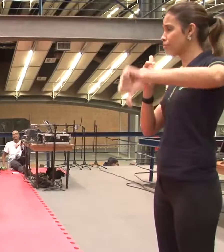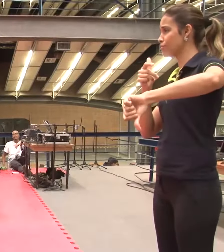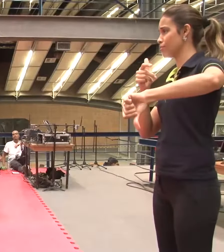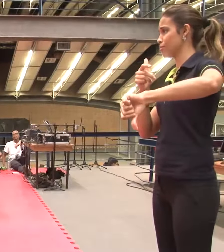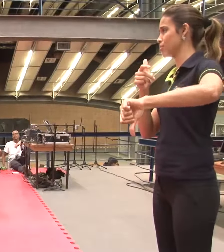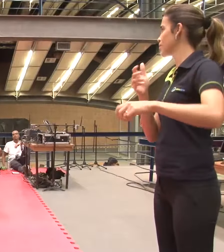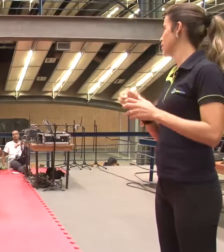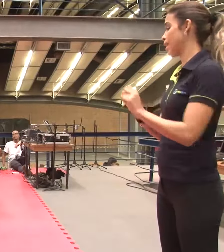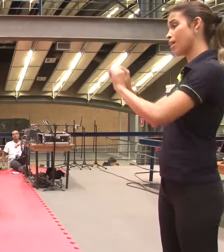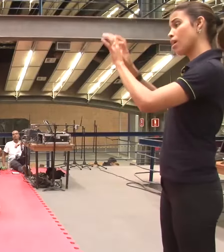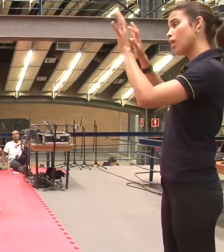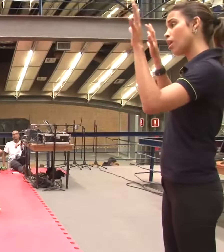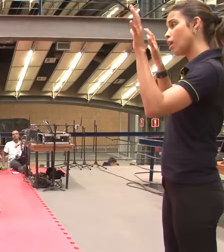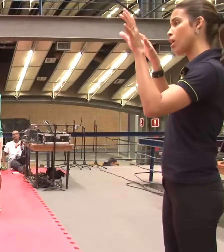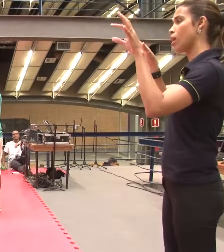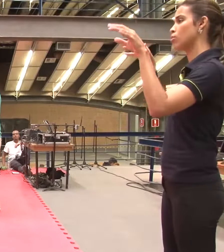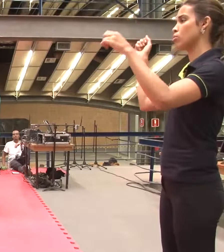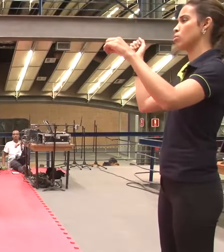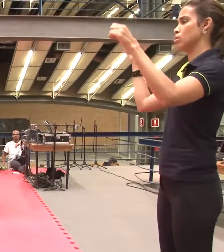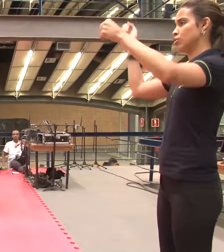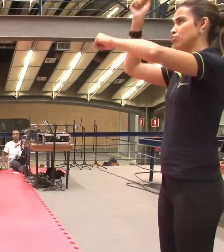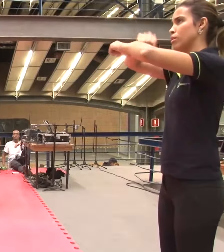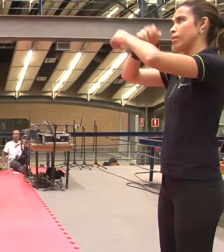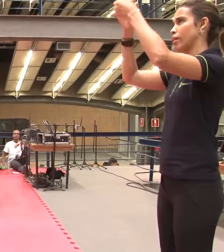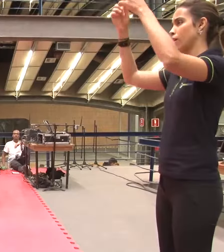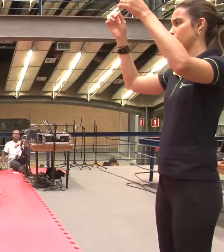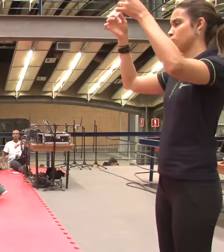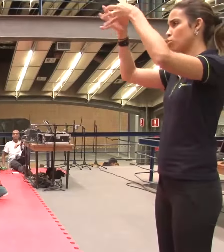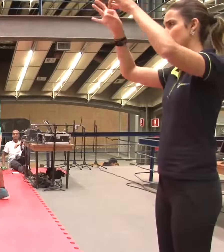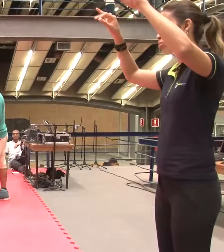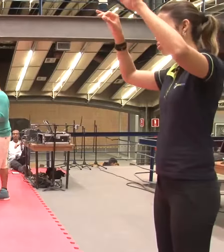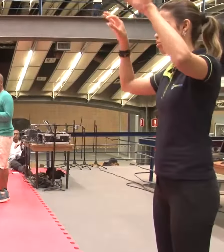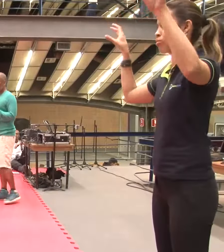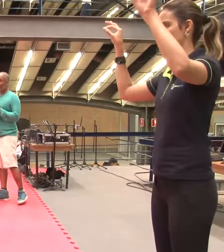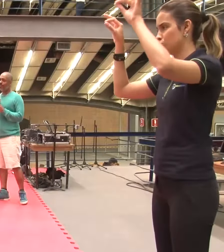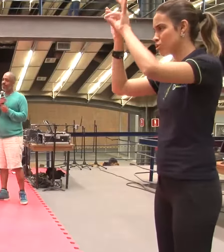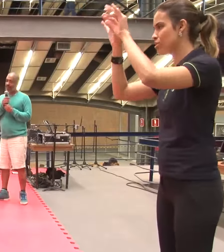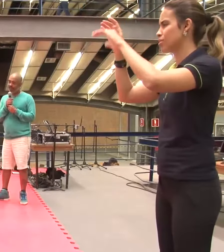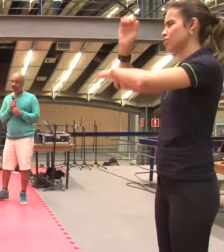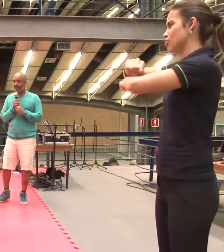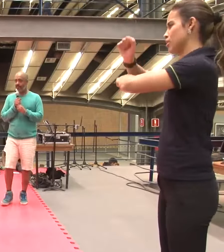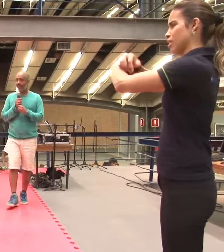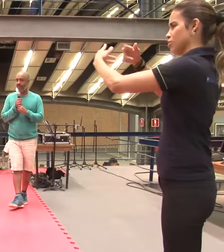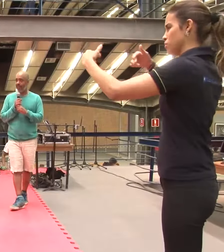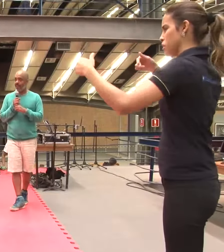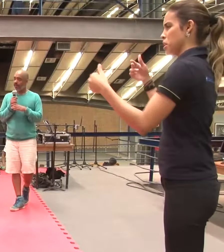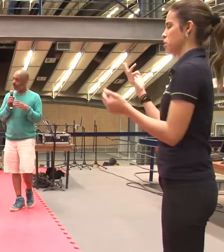É claro, as cortininhas, as várias janelas, tudo muito